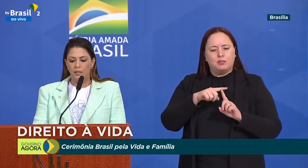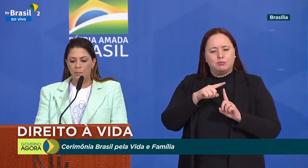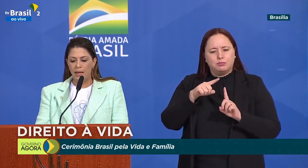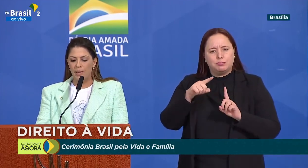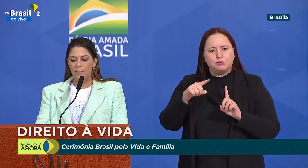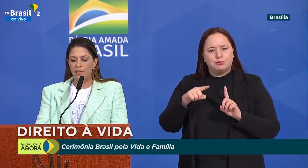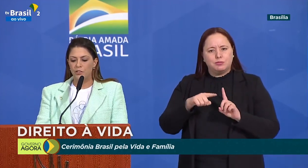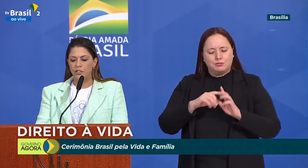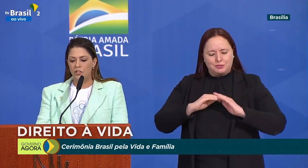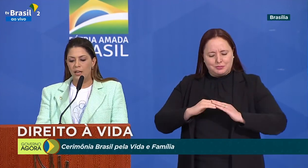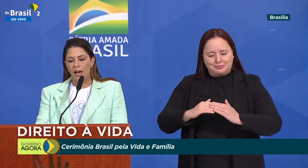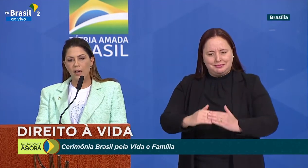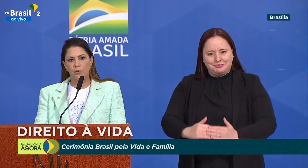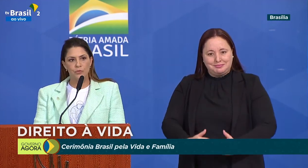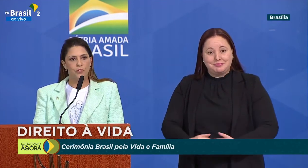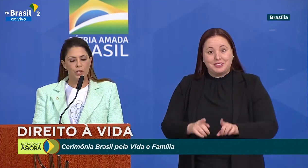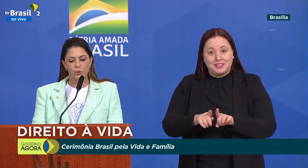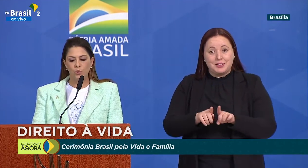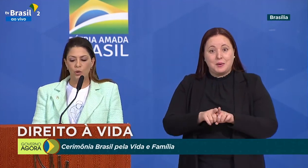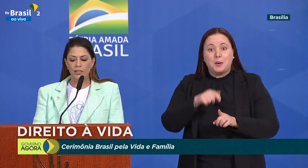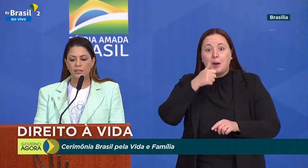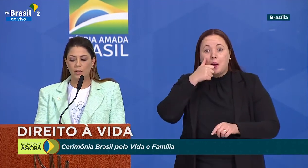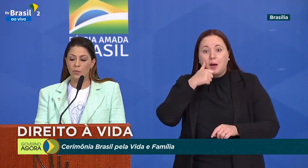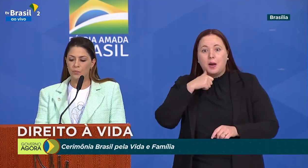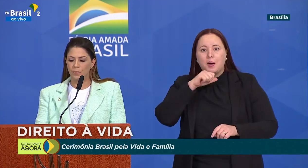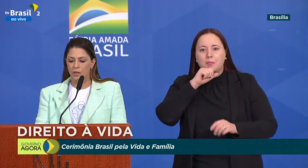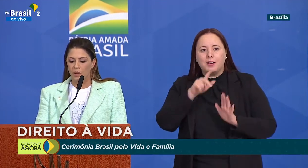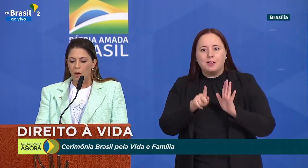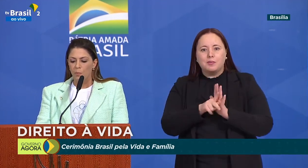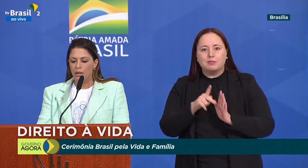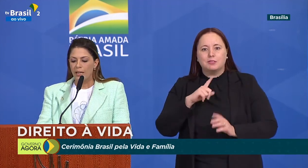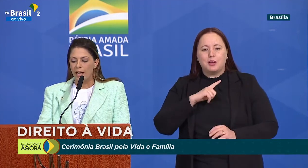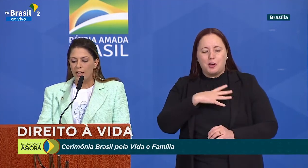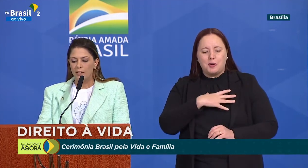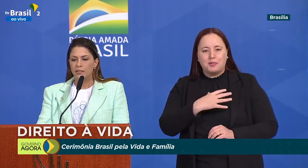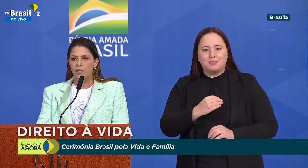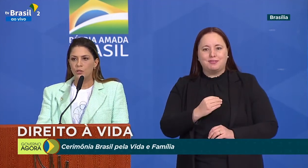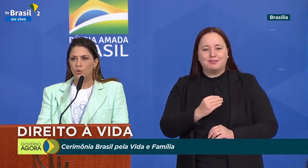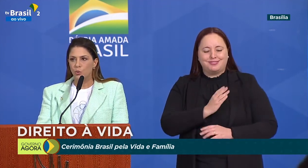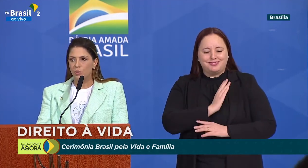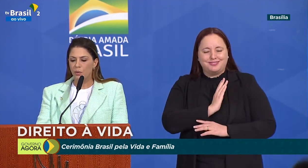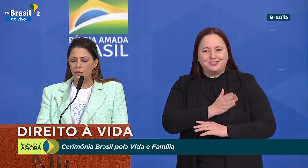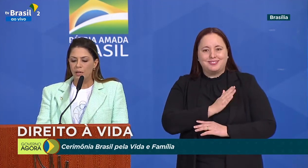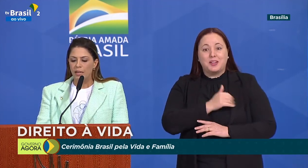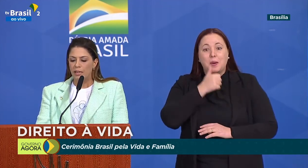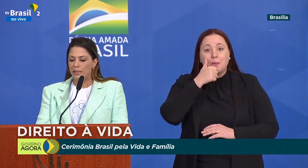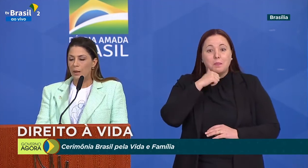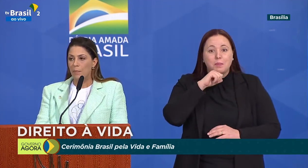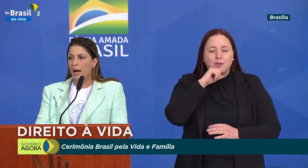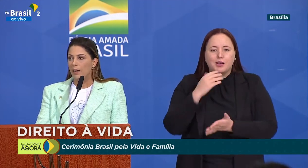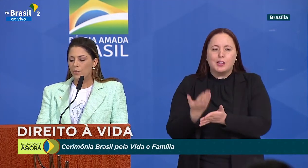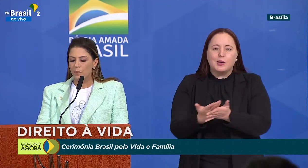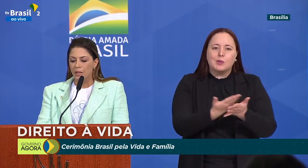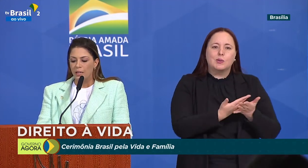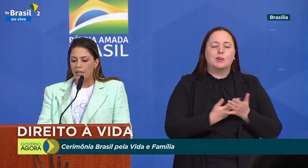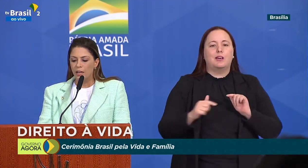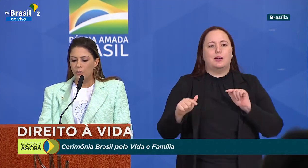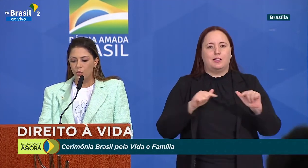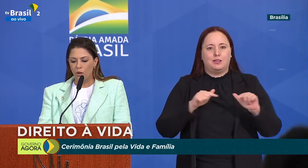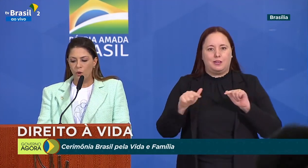entre também pelas que geraram um filho no coração por aquelas que estudam que